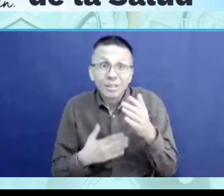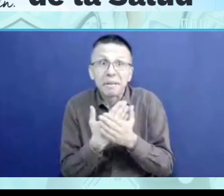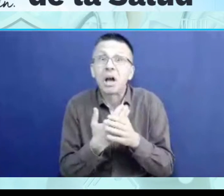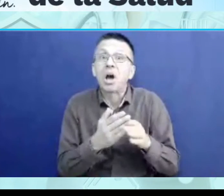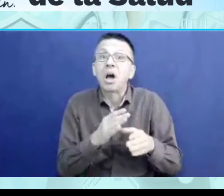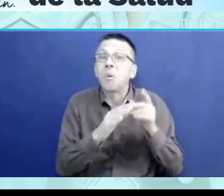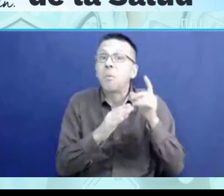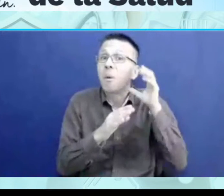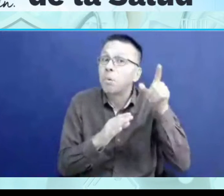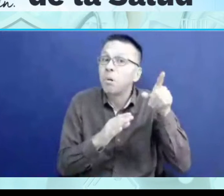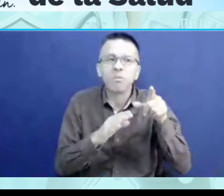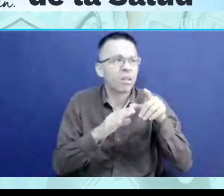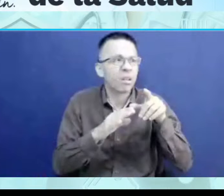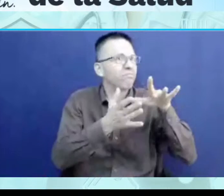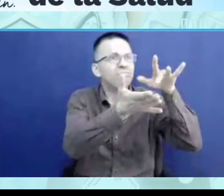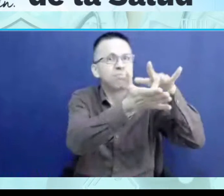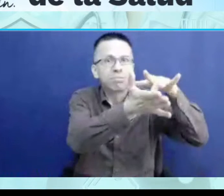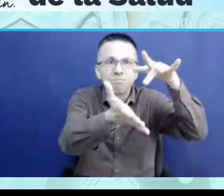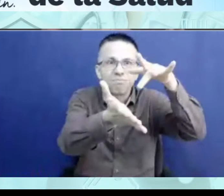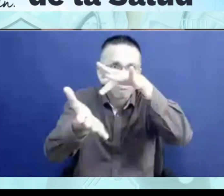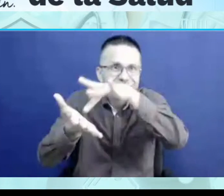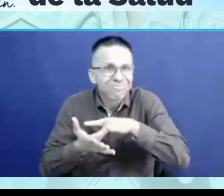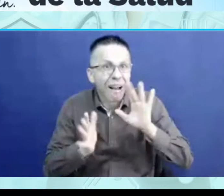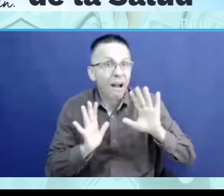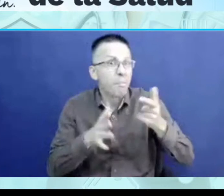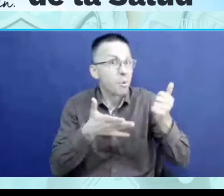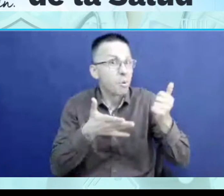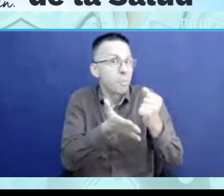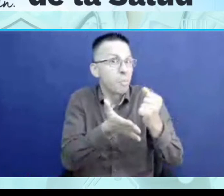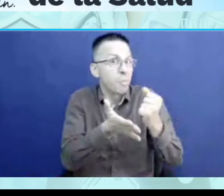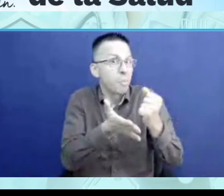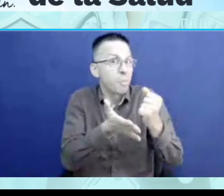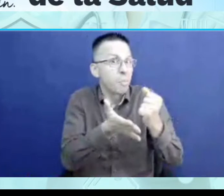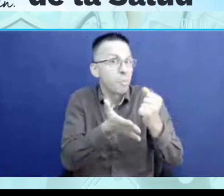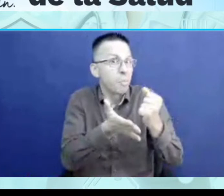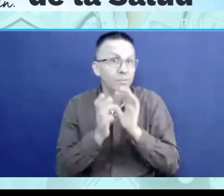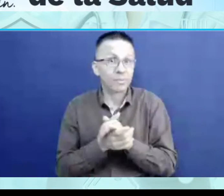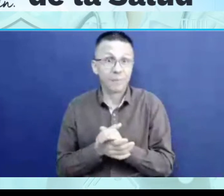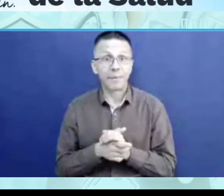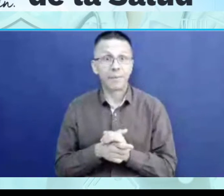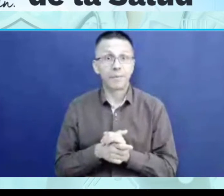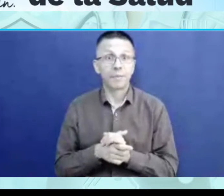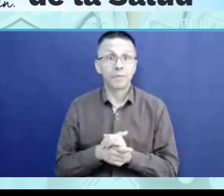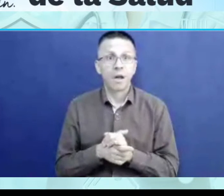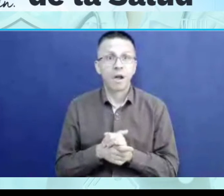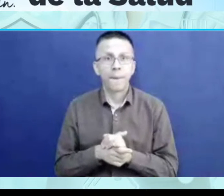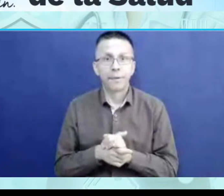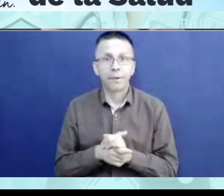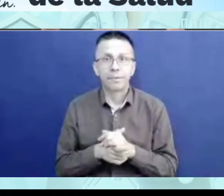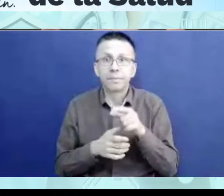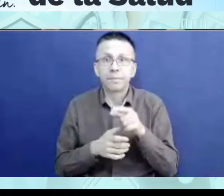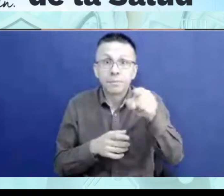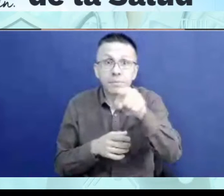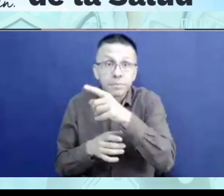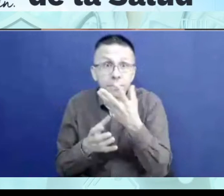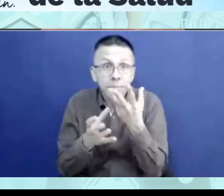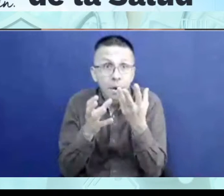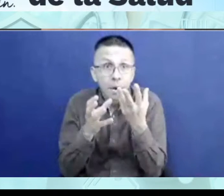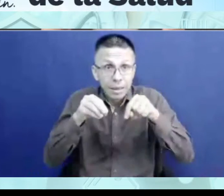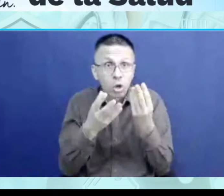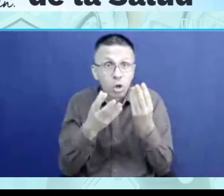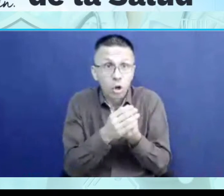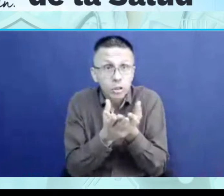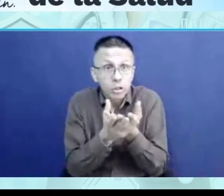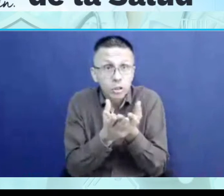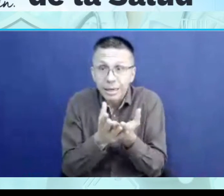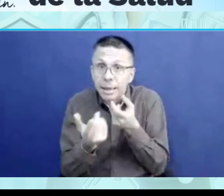de diferentes ángulos. Lo que estamos haciendo dentro de la consejería, con todos nuestros consejeros, con nuestros aliados